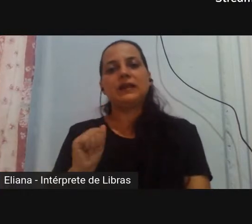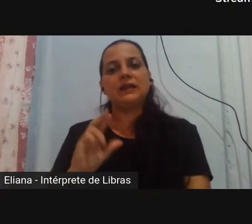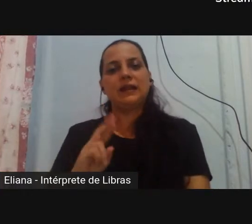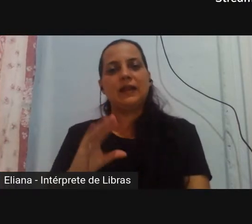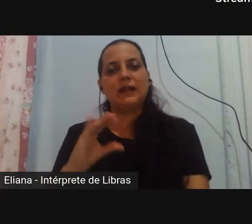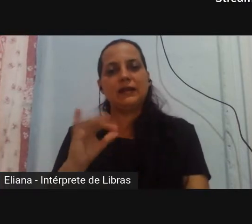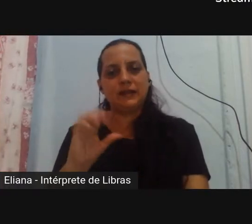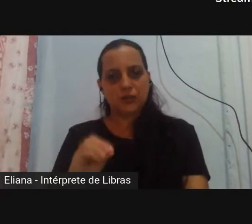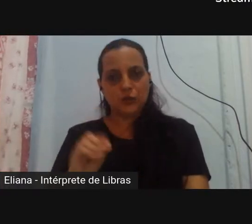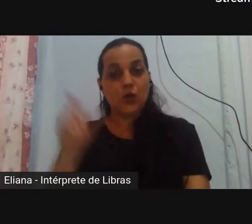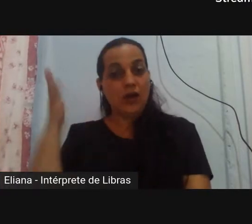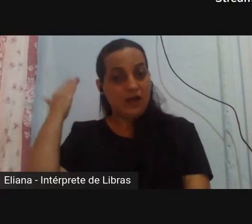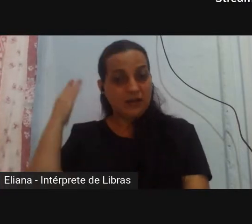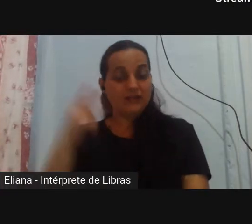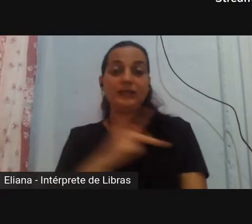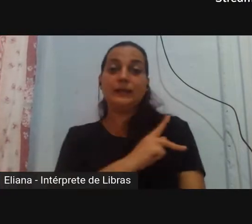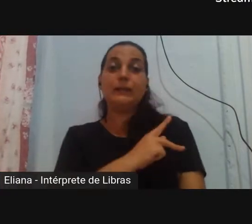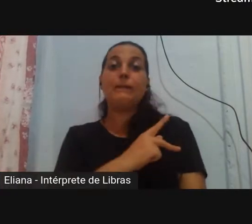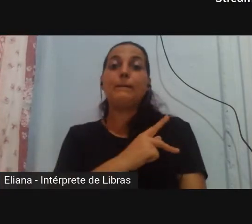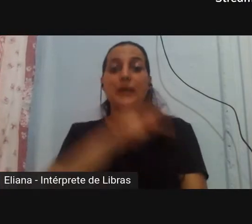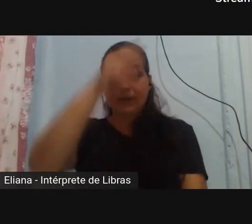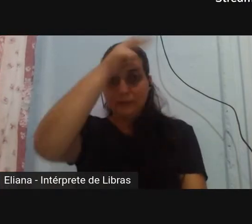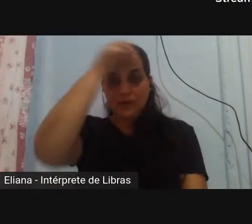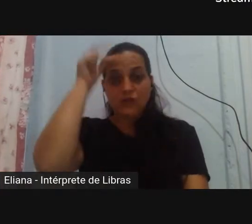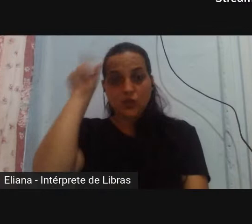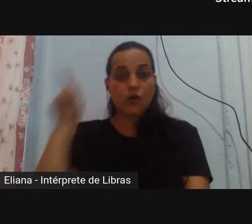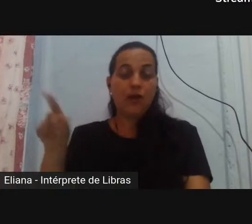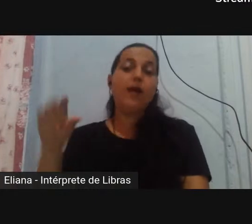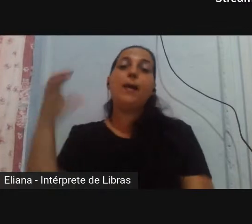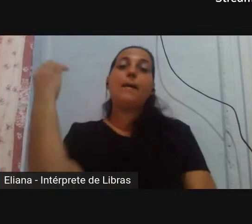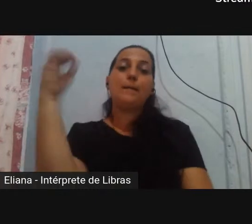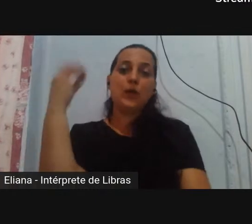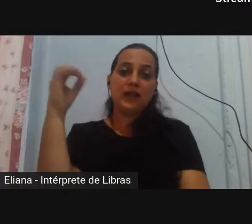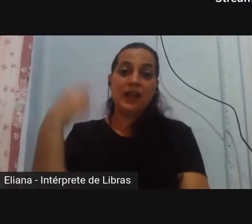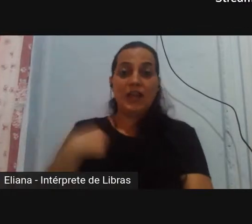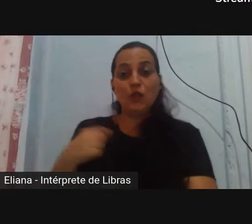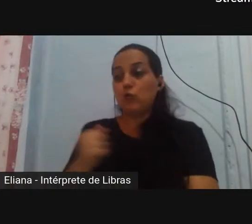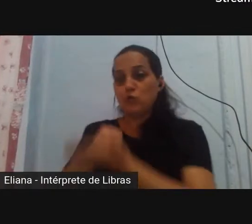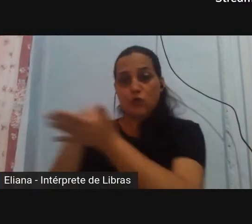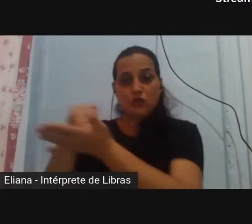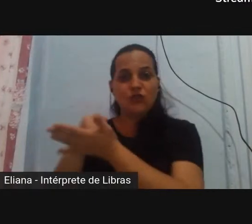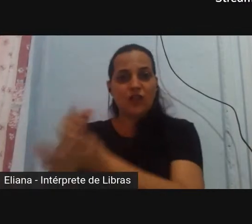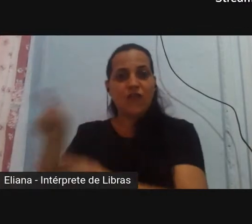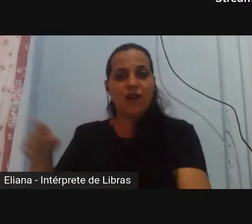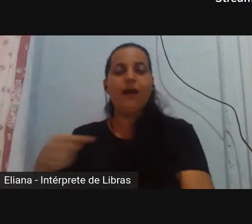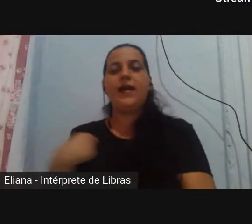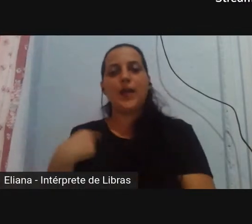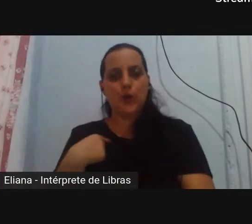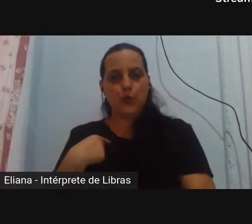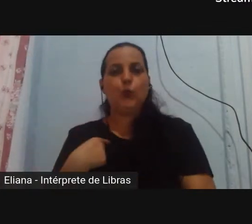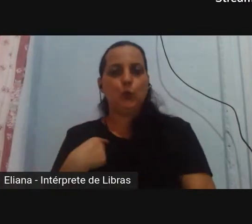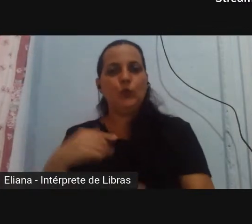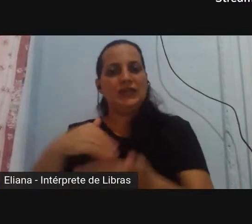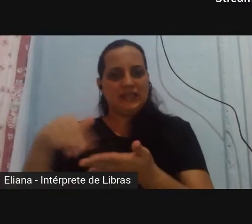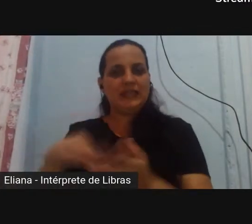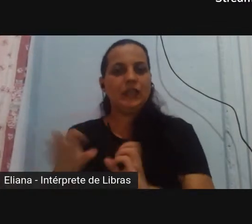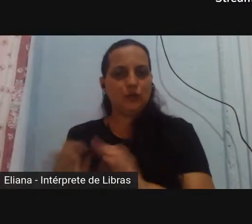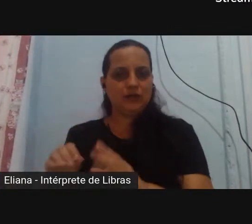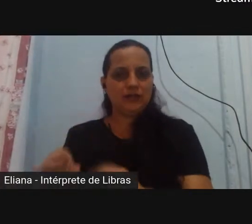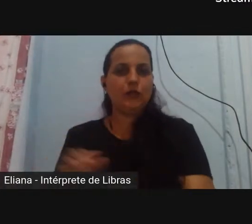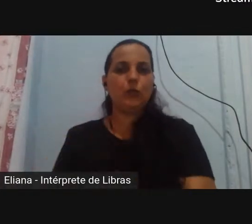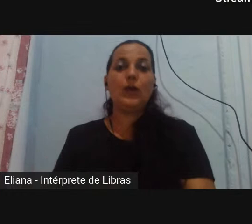era prefeito, então, em Porto Alegre, e eu era seu secretário de Educação, e a convite dele eu fui para ser presidente do